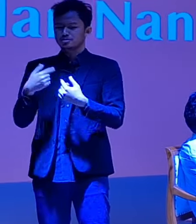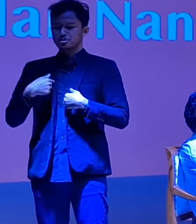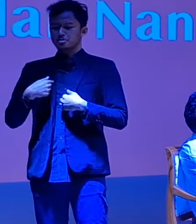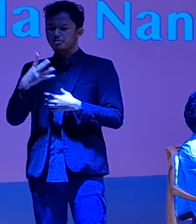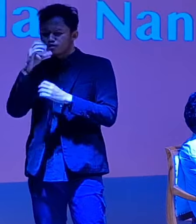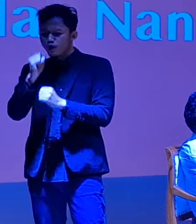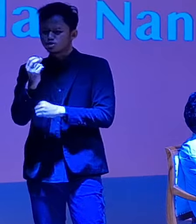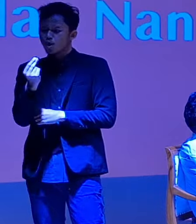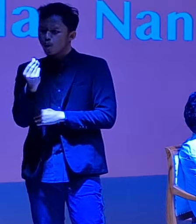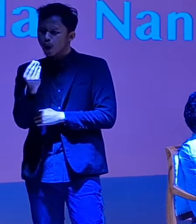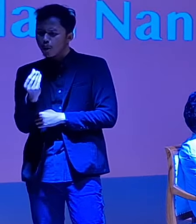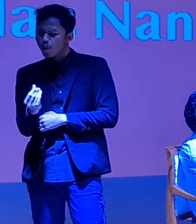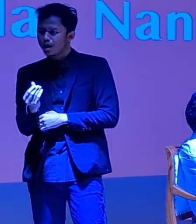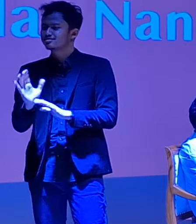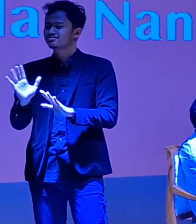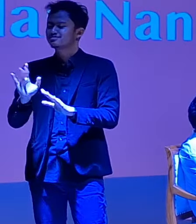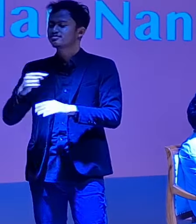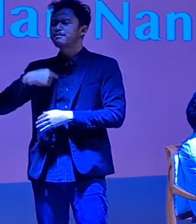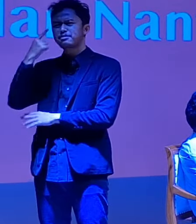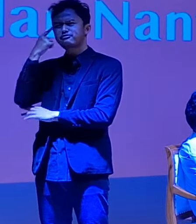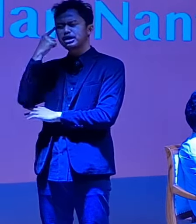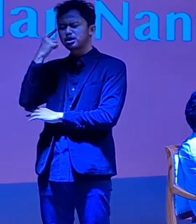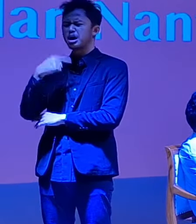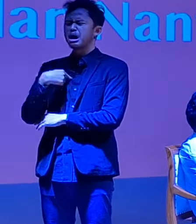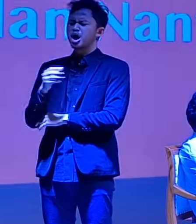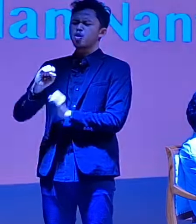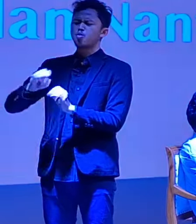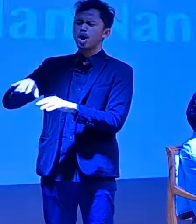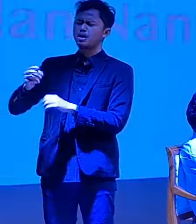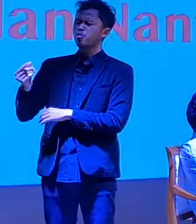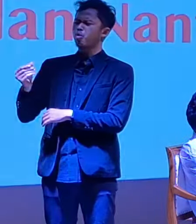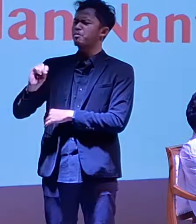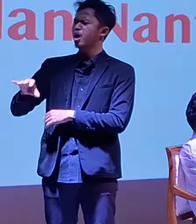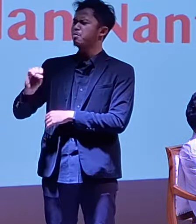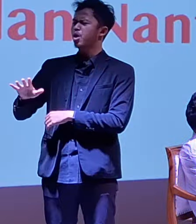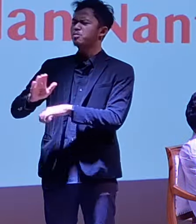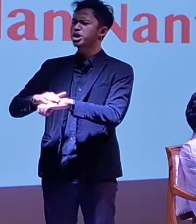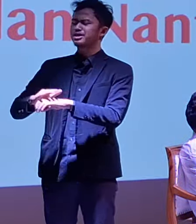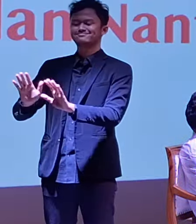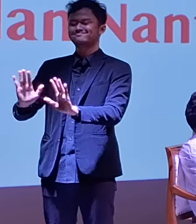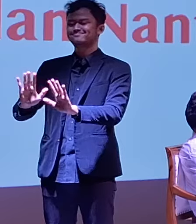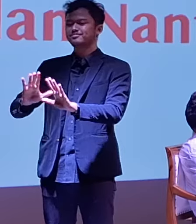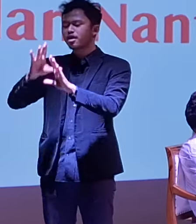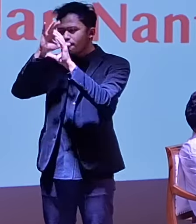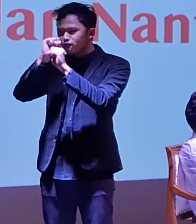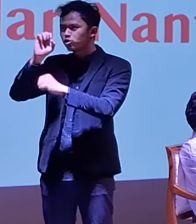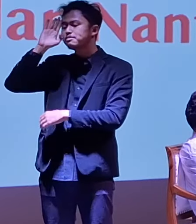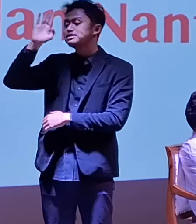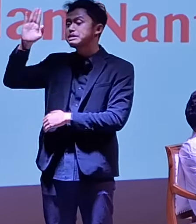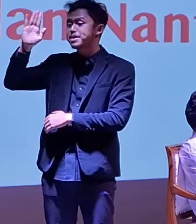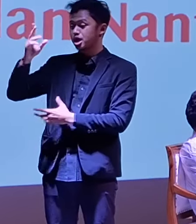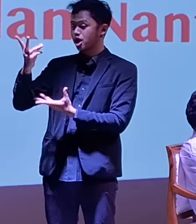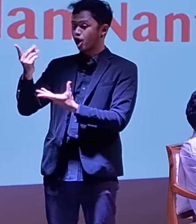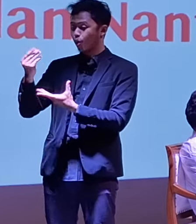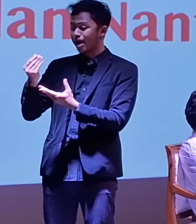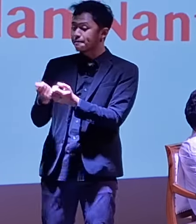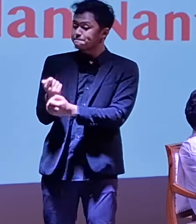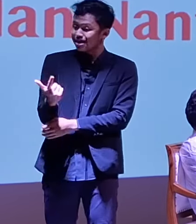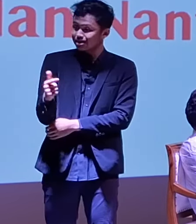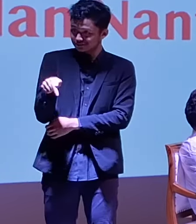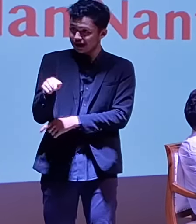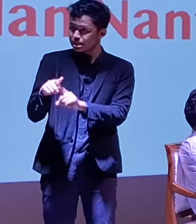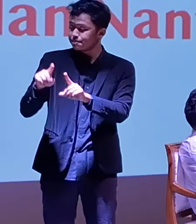biaya, tapi sebagai investasi. Karena kemudian nanti hasilnya yang kita dapat itu bukan dalam bentuk